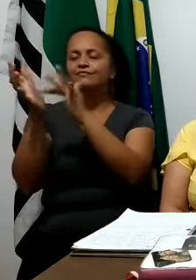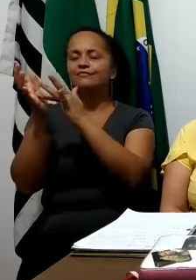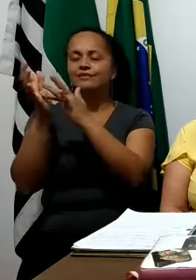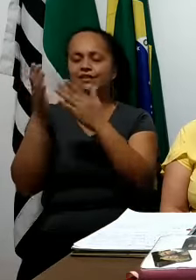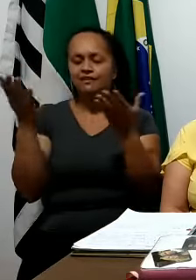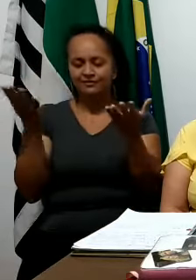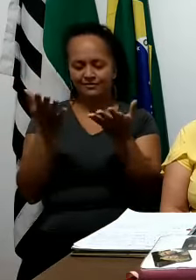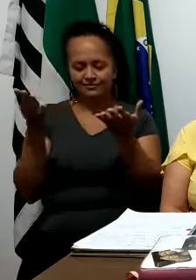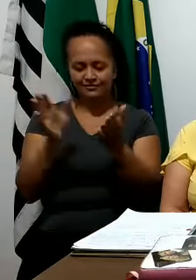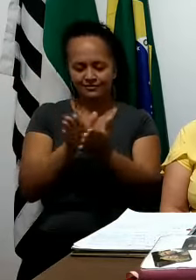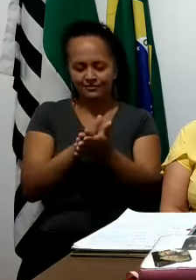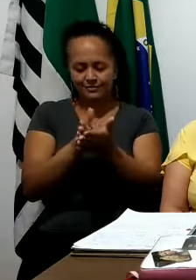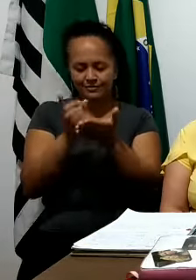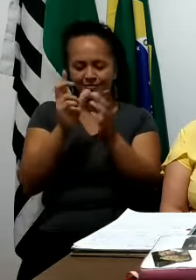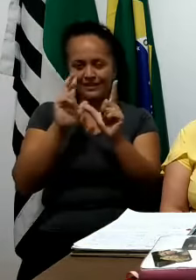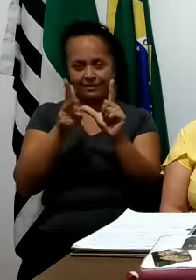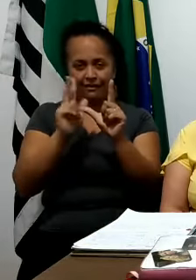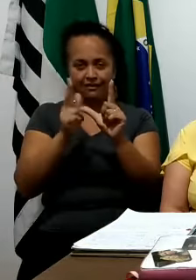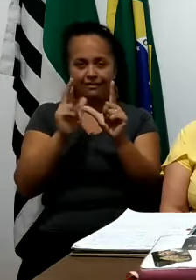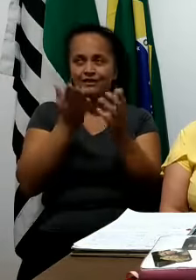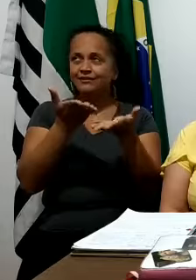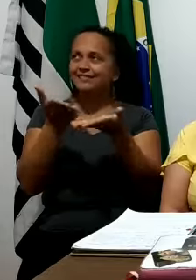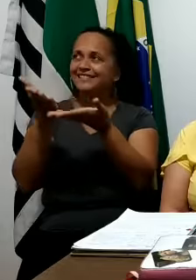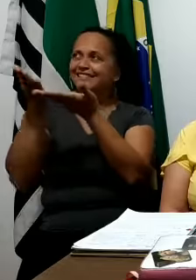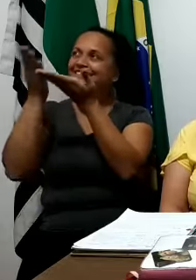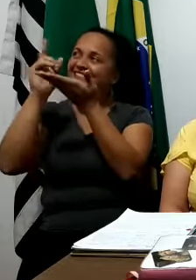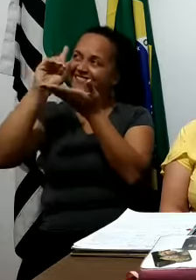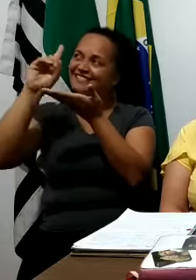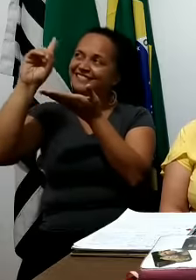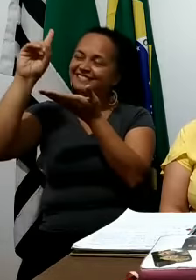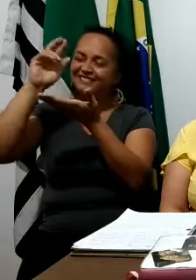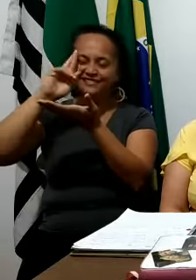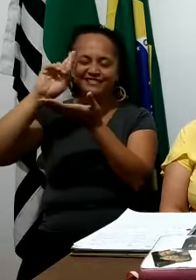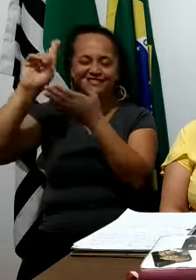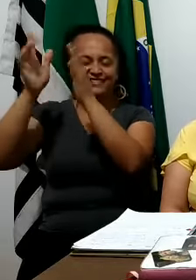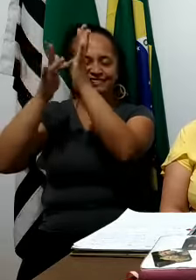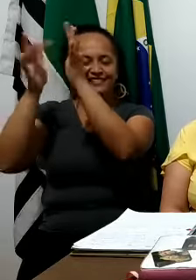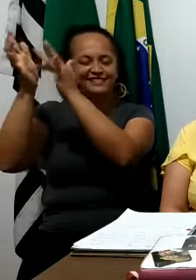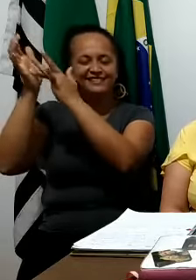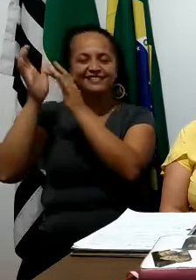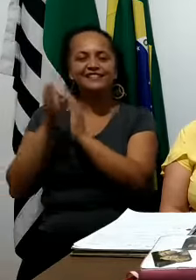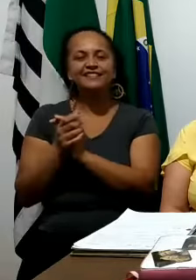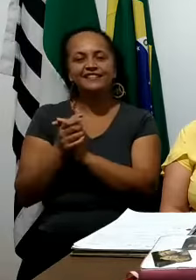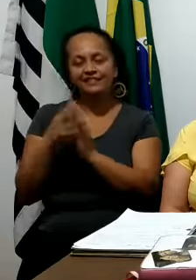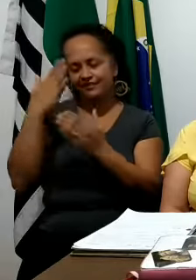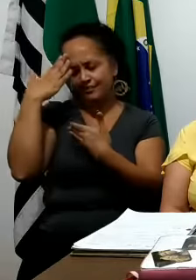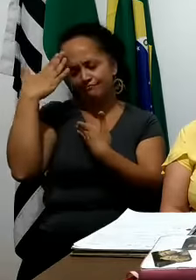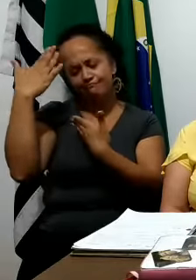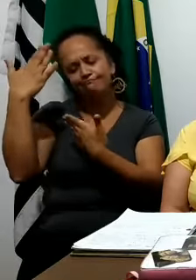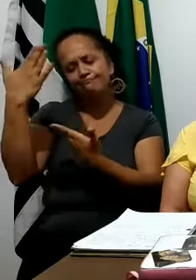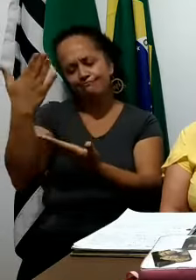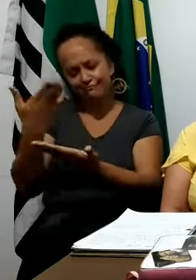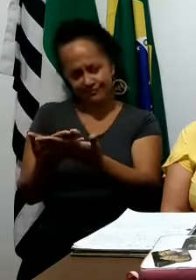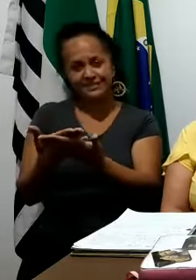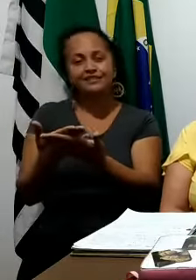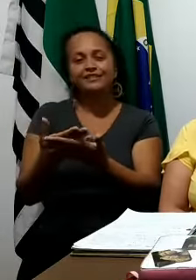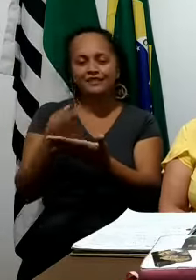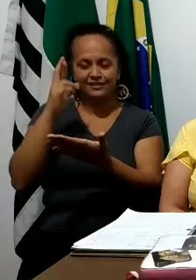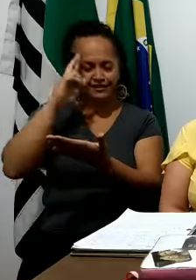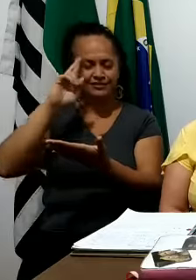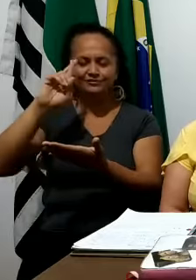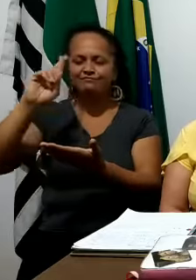altar essa live, Pai, consagramos a ti, Senhor, e cremos, ó Pai, que o Senhor vai fazer com sinais e